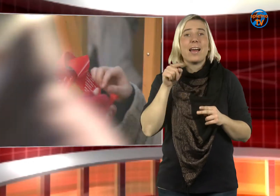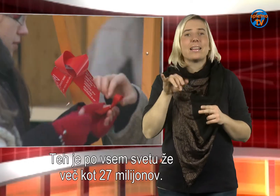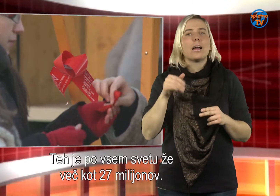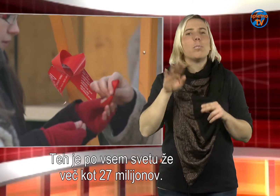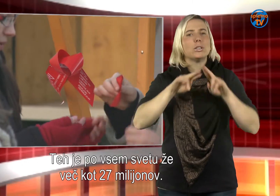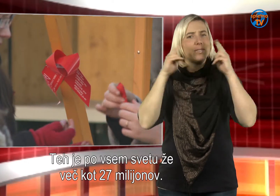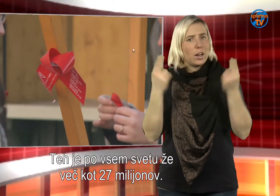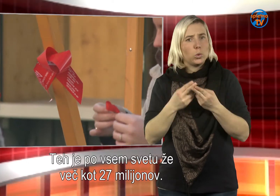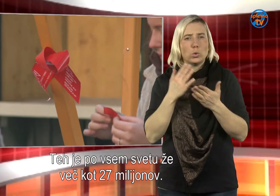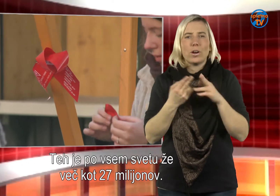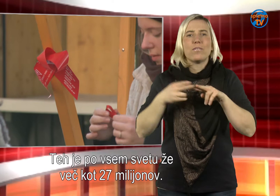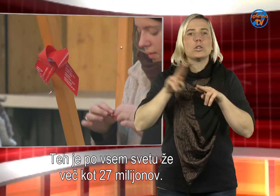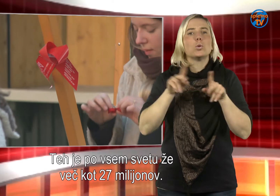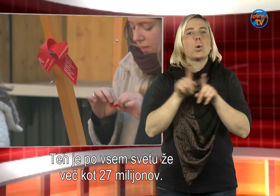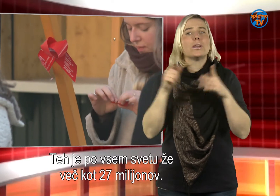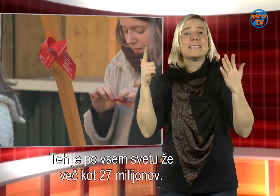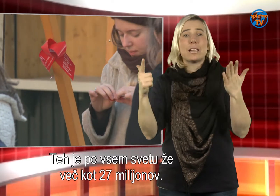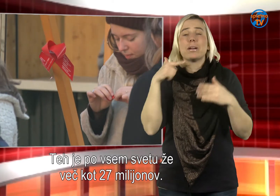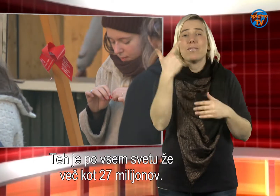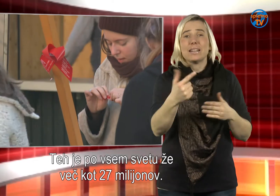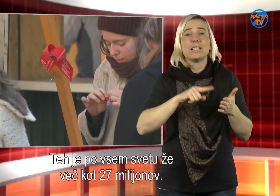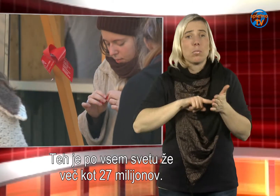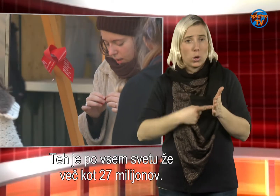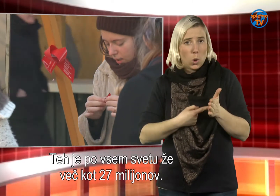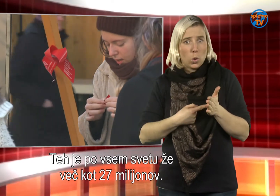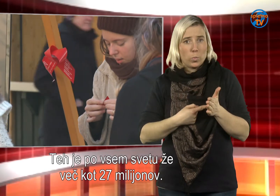Teh je po vsem svetu že več kot 27 milijonov.